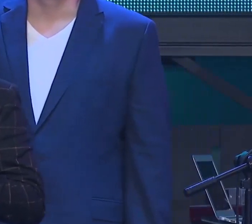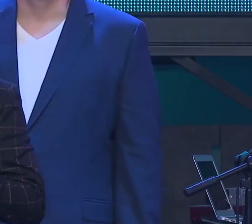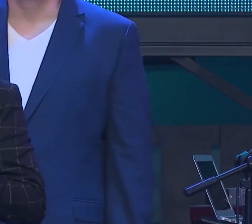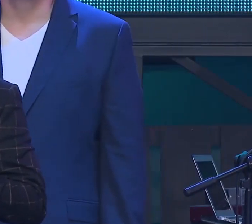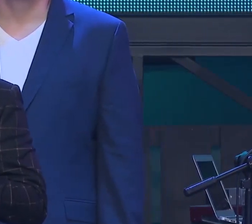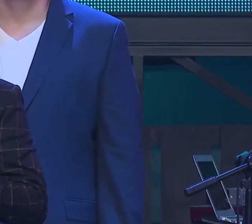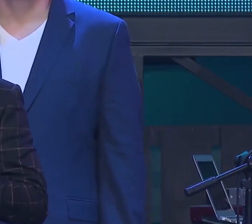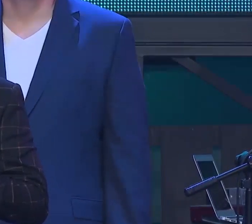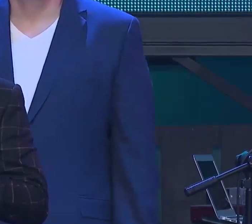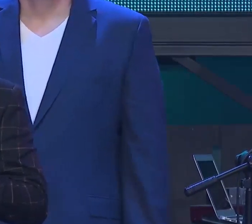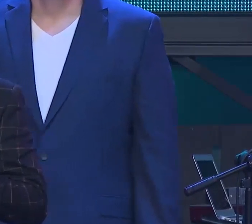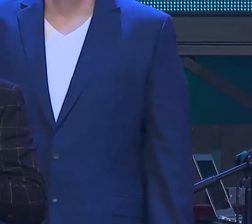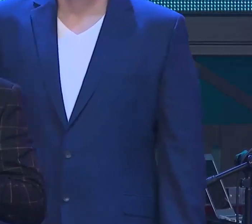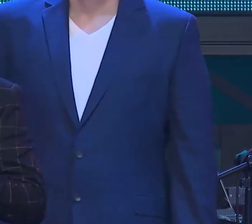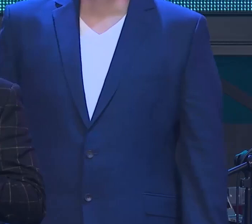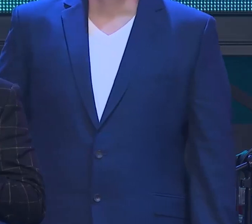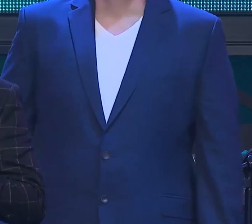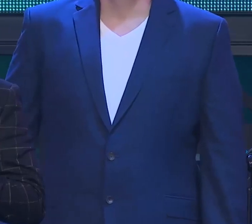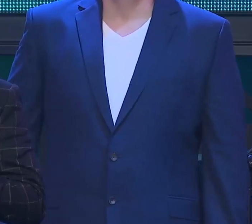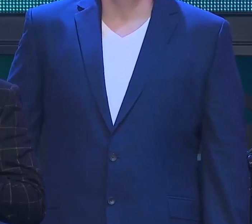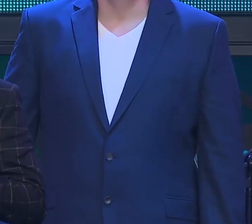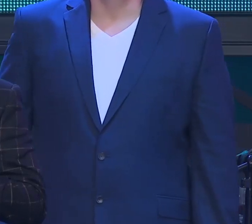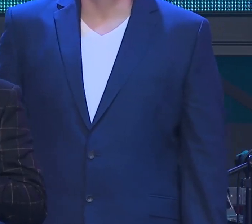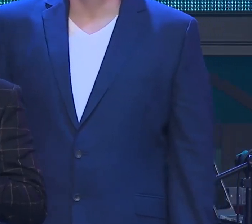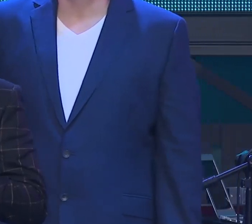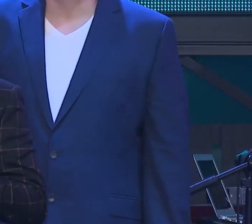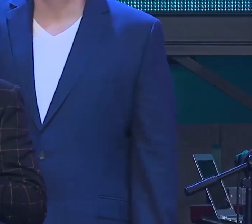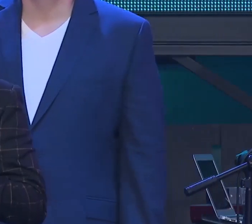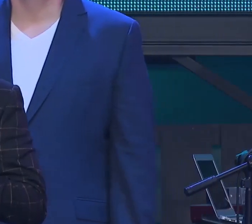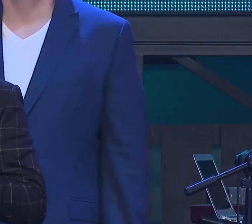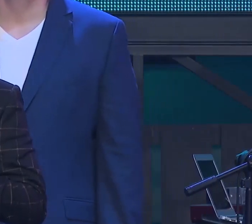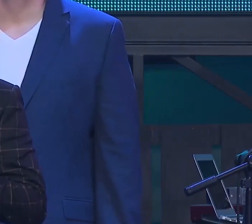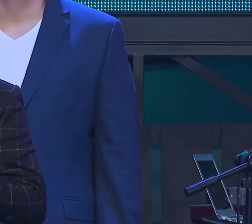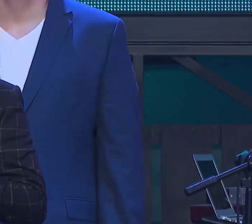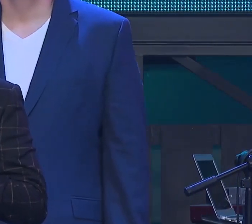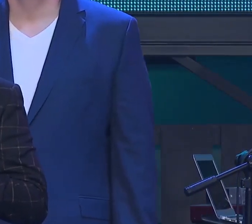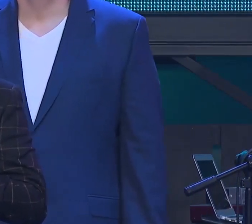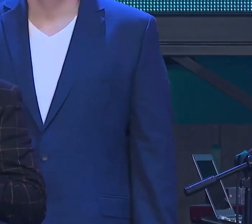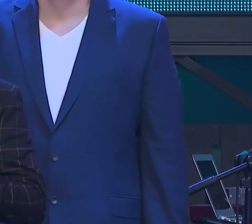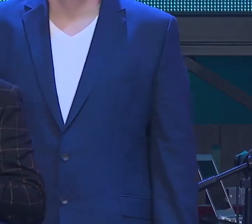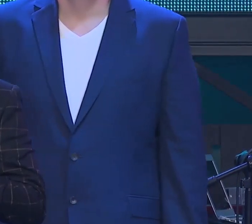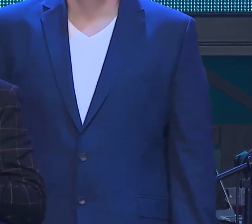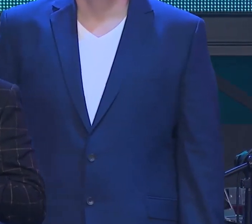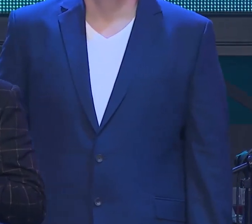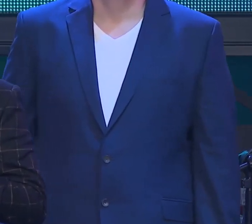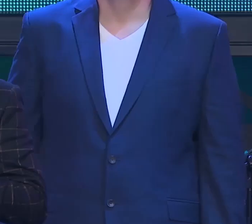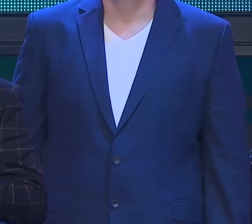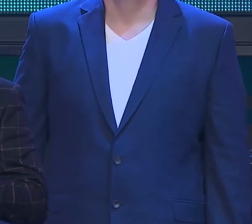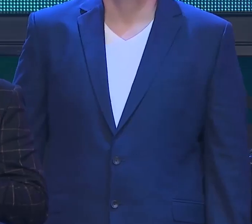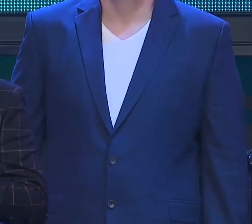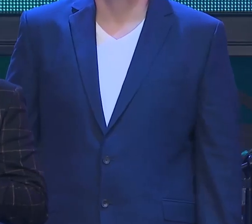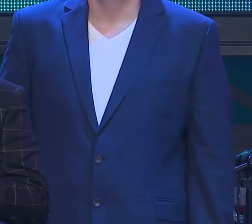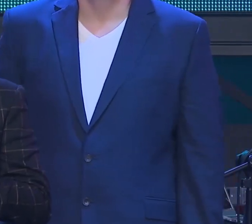kami percaya Tuhan, hidup kami tidak terikat kepada harta benda, hidup kami tidak terikat kepada uang, tapi hidup kami, hati